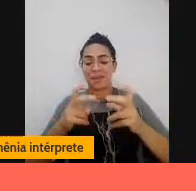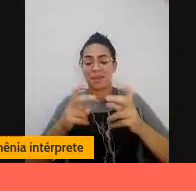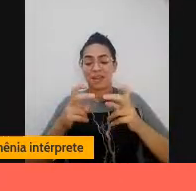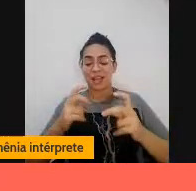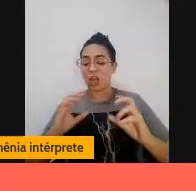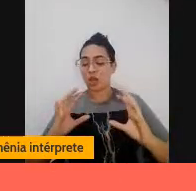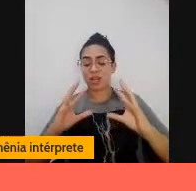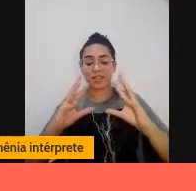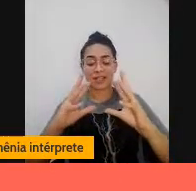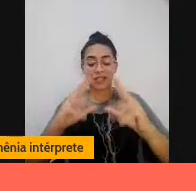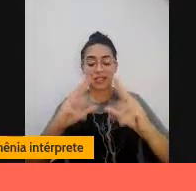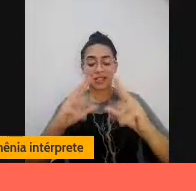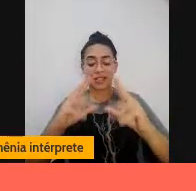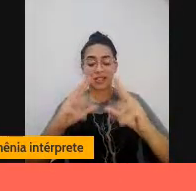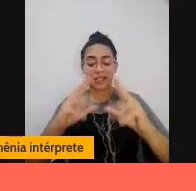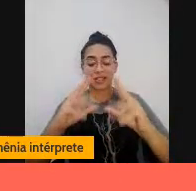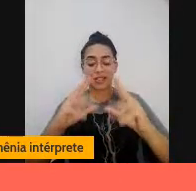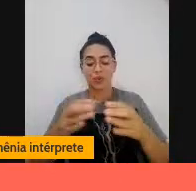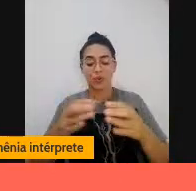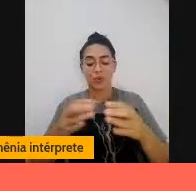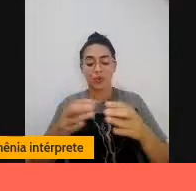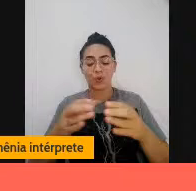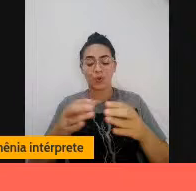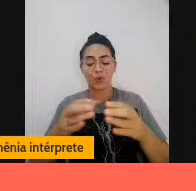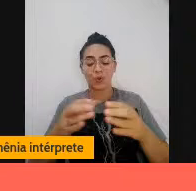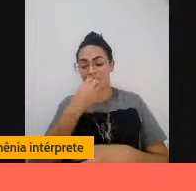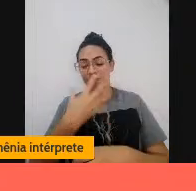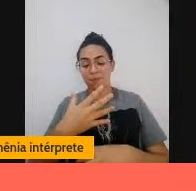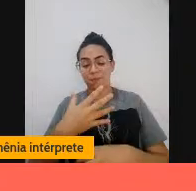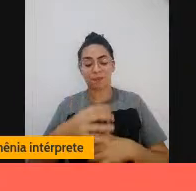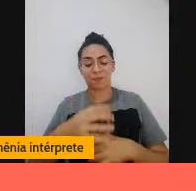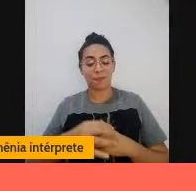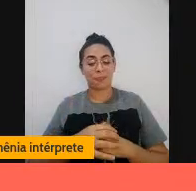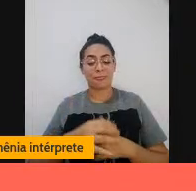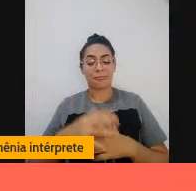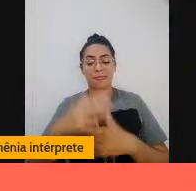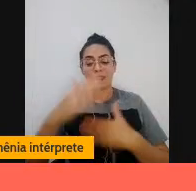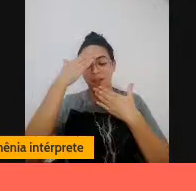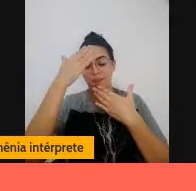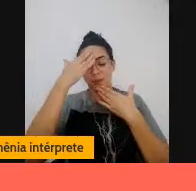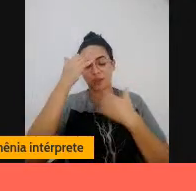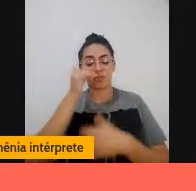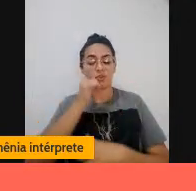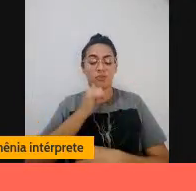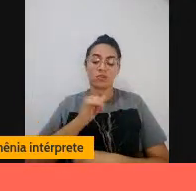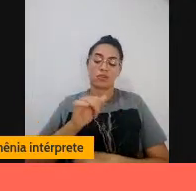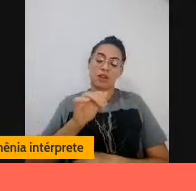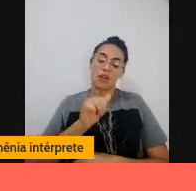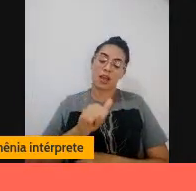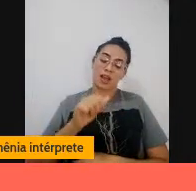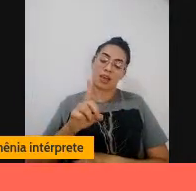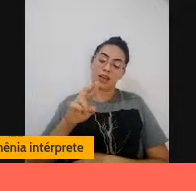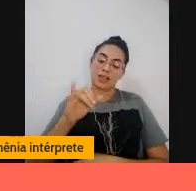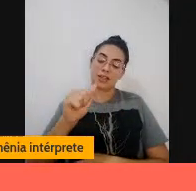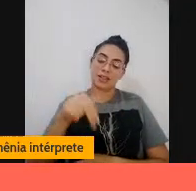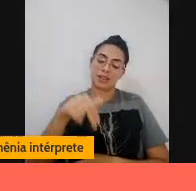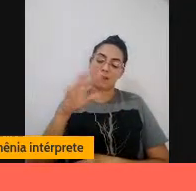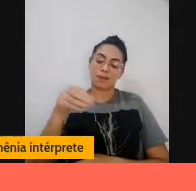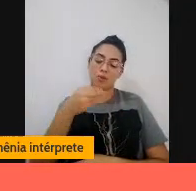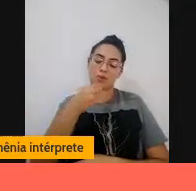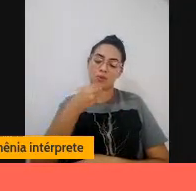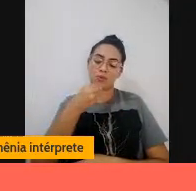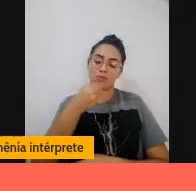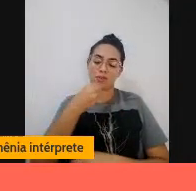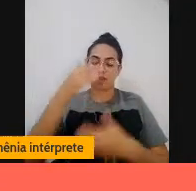bom. Muito obrigada, Adriana. Muito obrigada, Rondon, por essa oportunidade. Muito obrigada a cada colega que